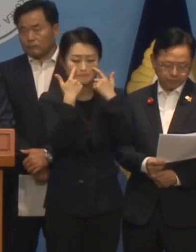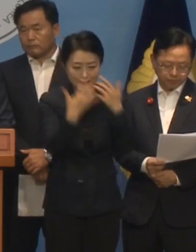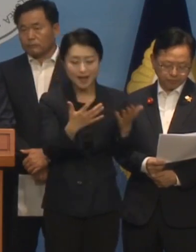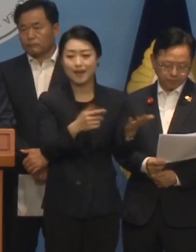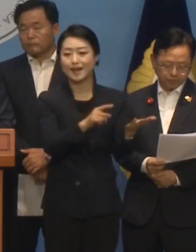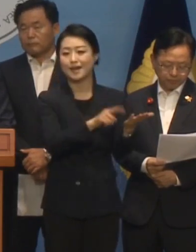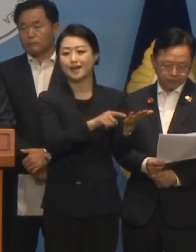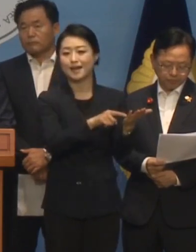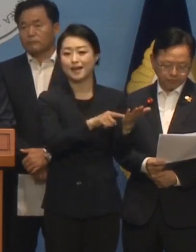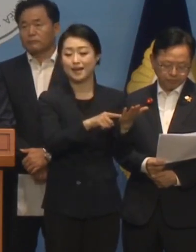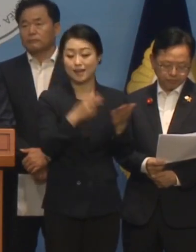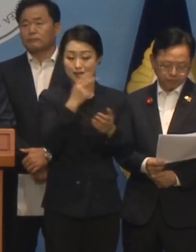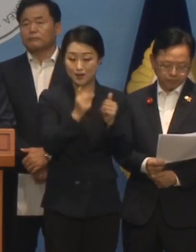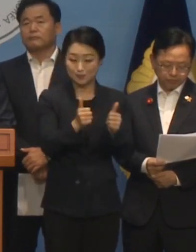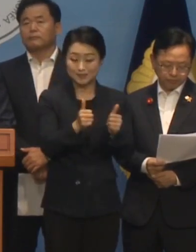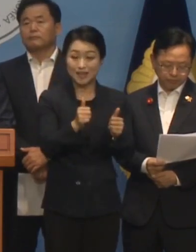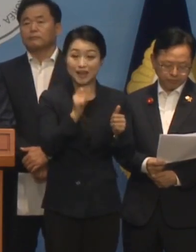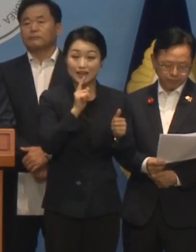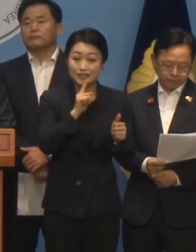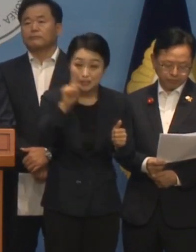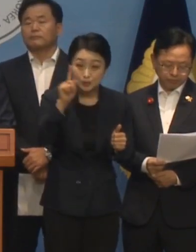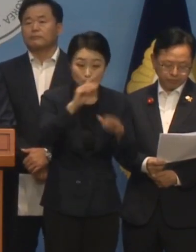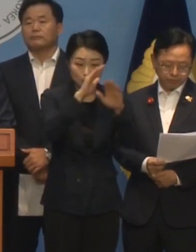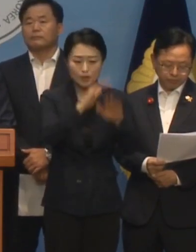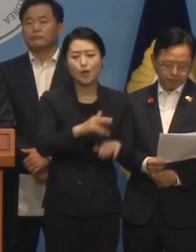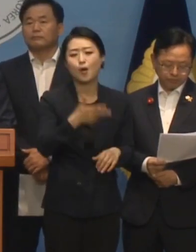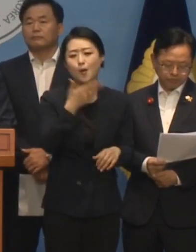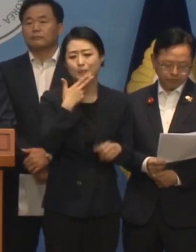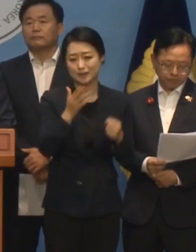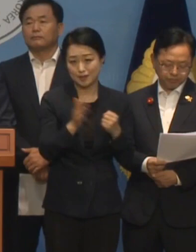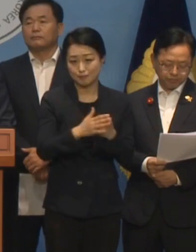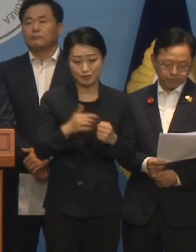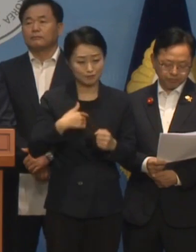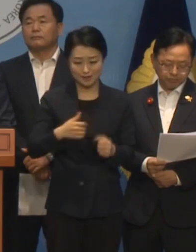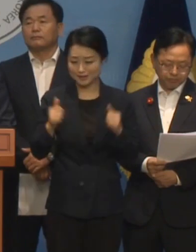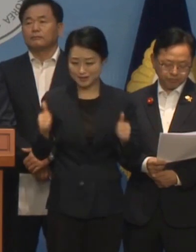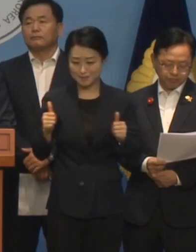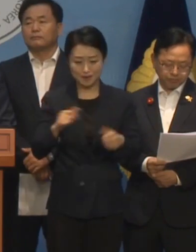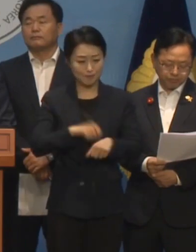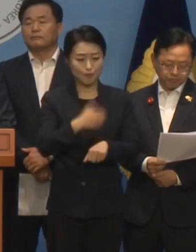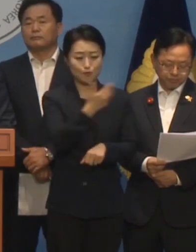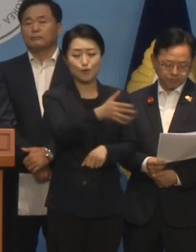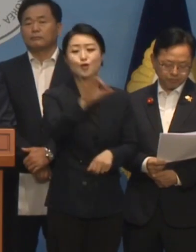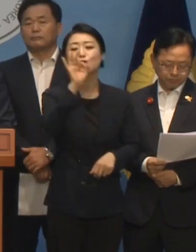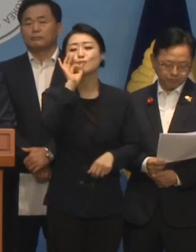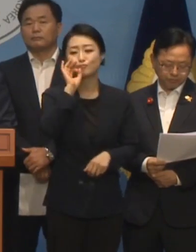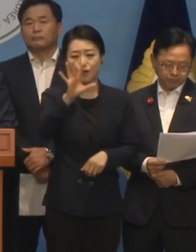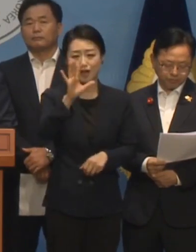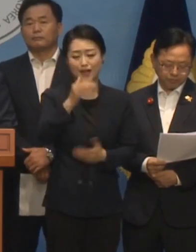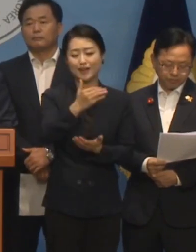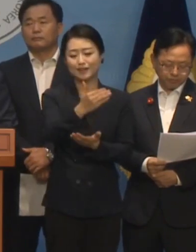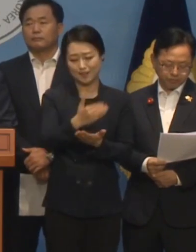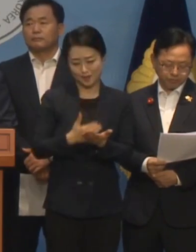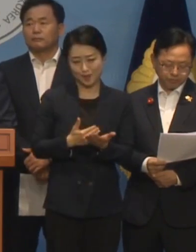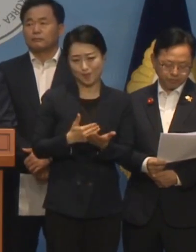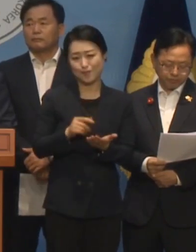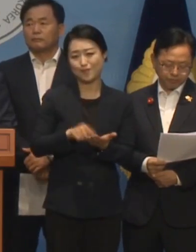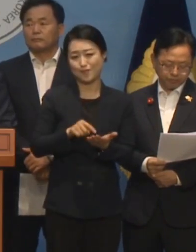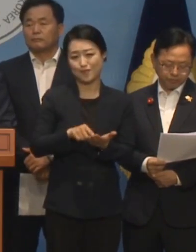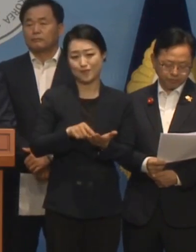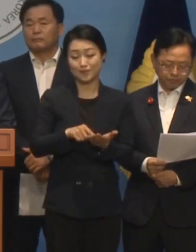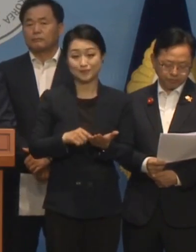즉 검사의 공소 제기가 없는 건에 대해 법정이 처벌하지 못한다는 원칙에 따라